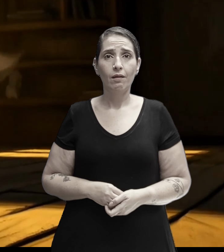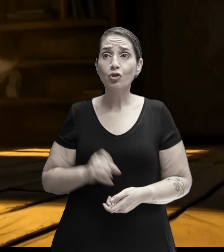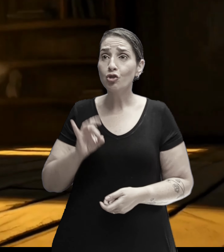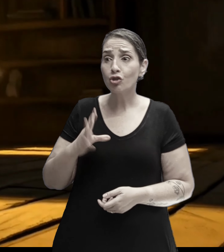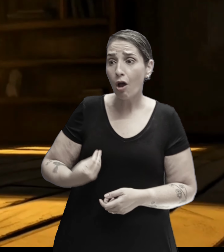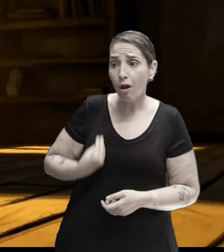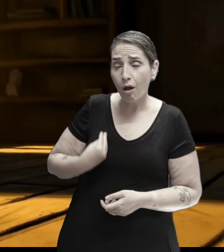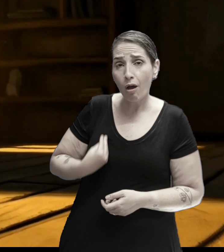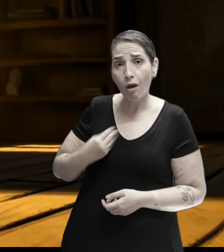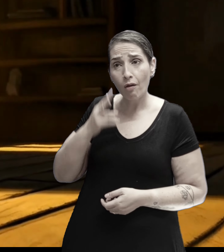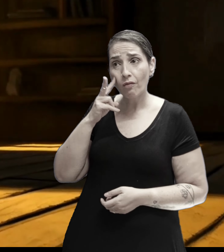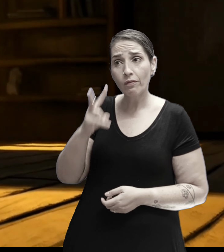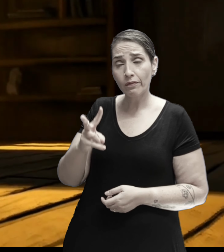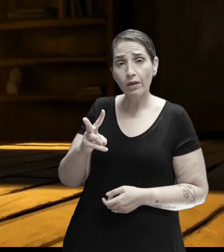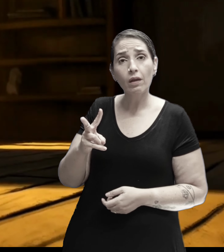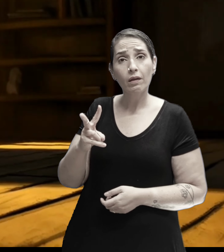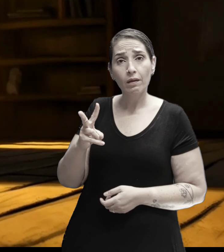Bastava estar lá,